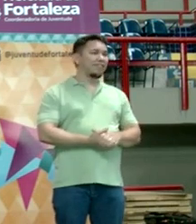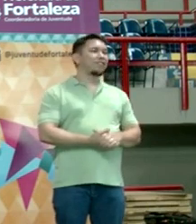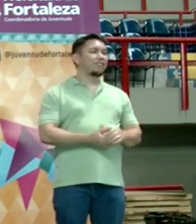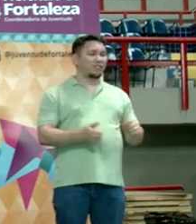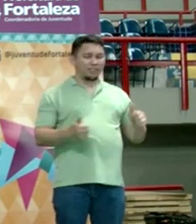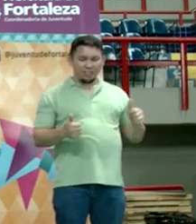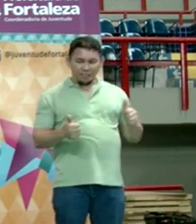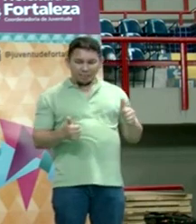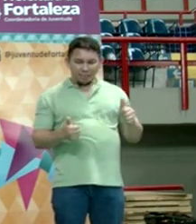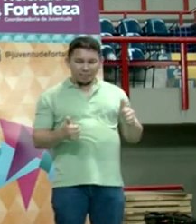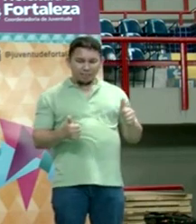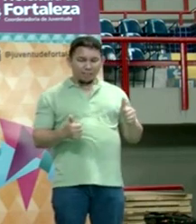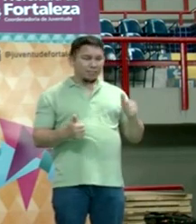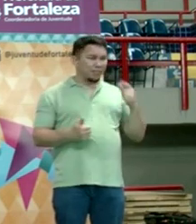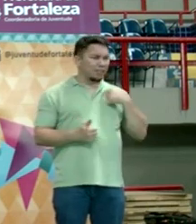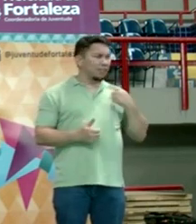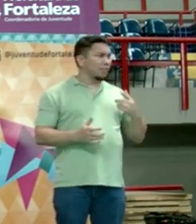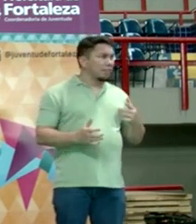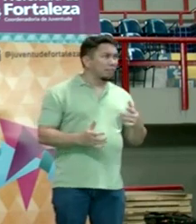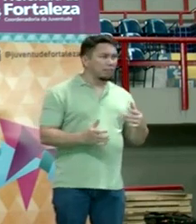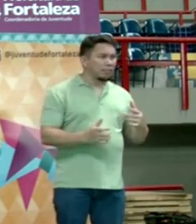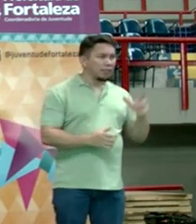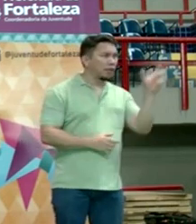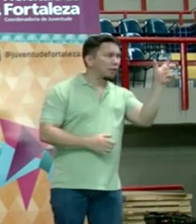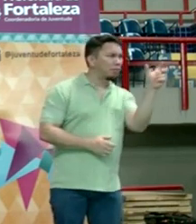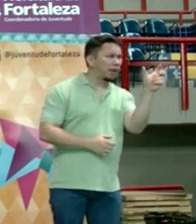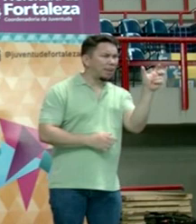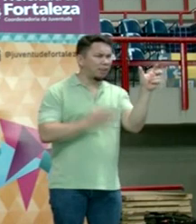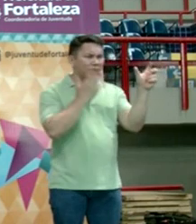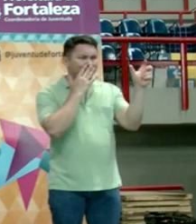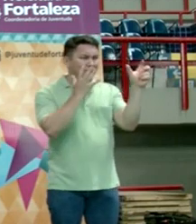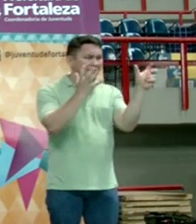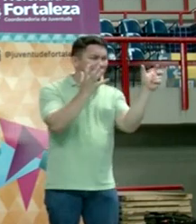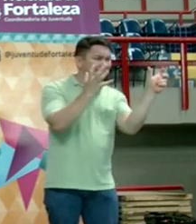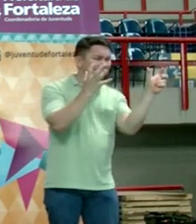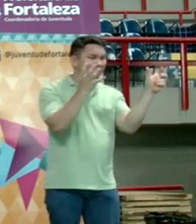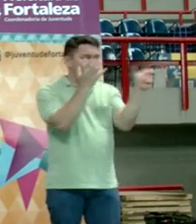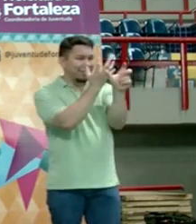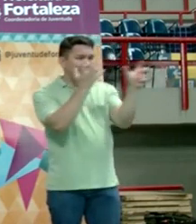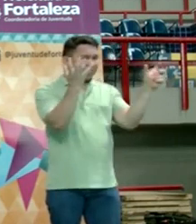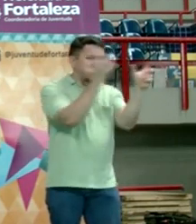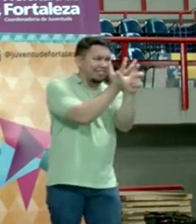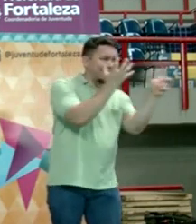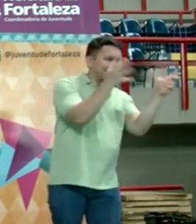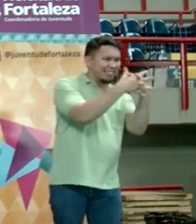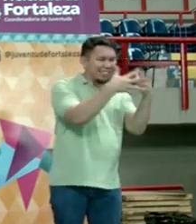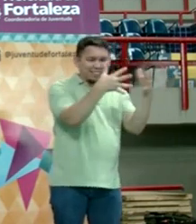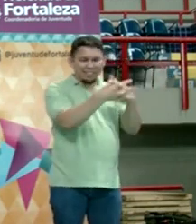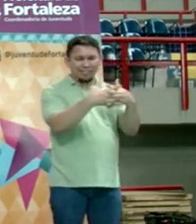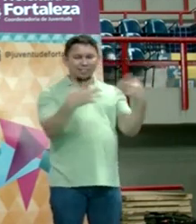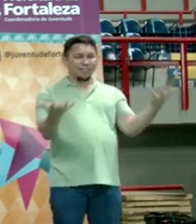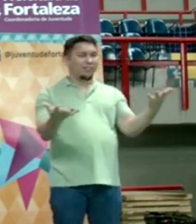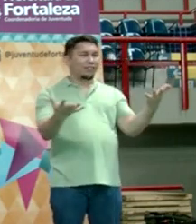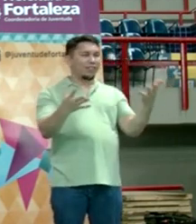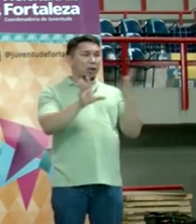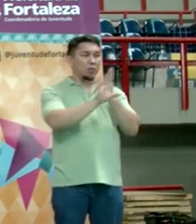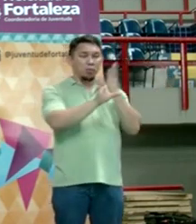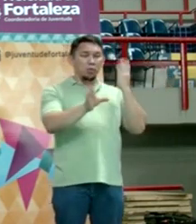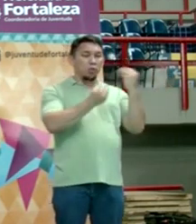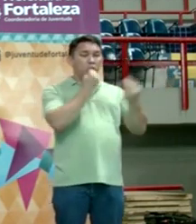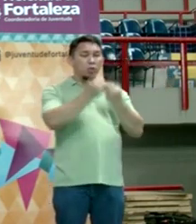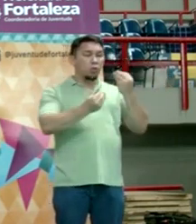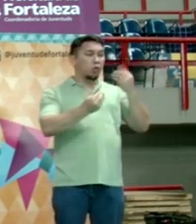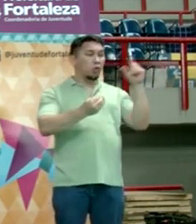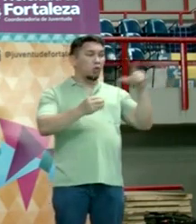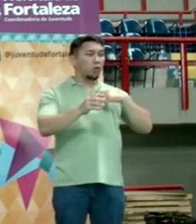Vermelho, né? Gente, chega, a gente faz força assim, né? Para dizer a cor contrária. E a gente, na verdade,